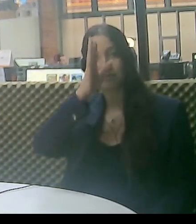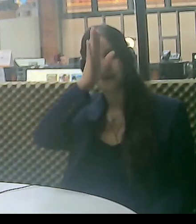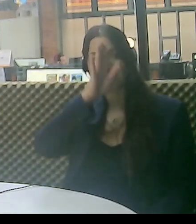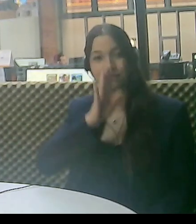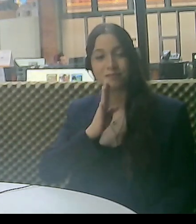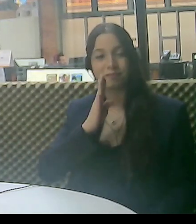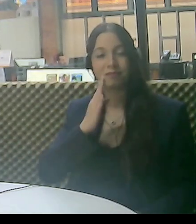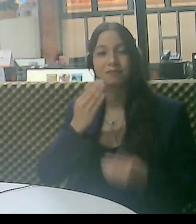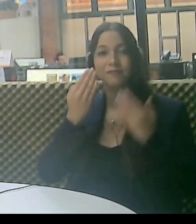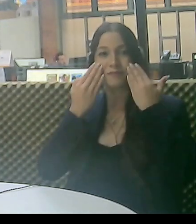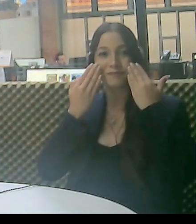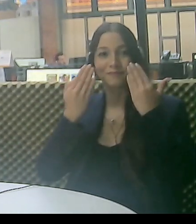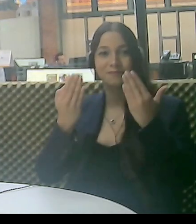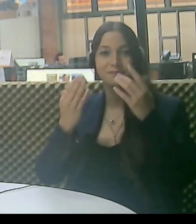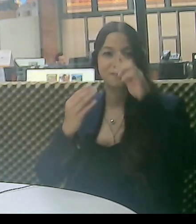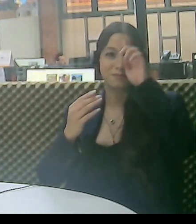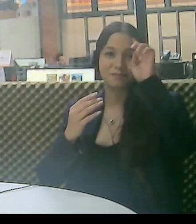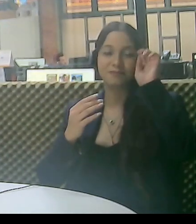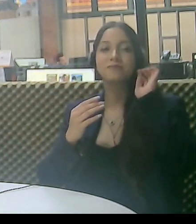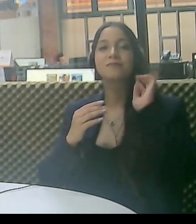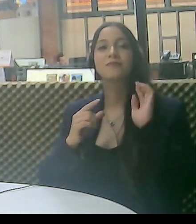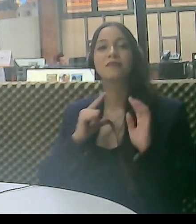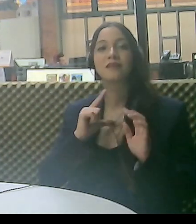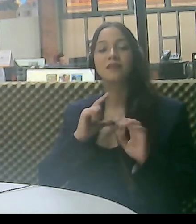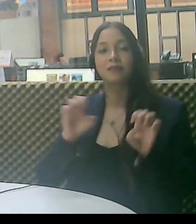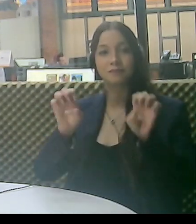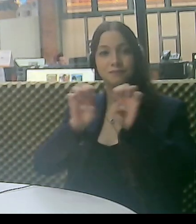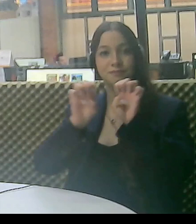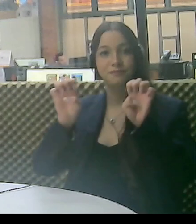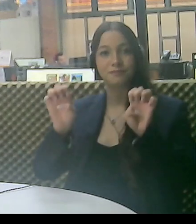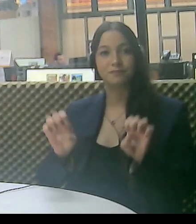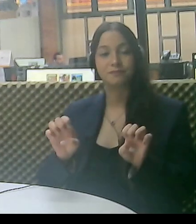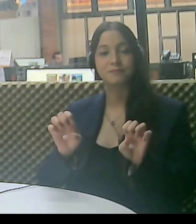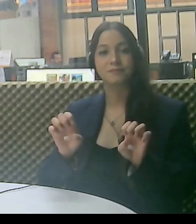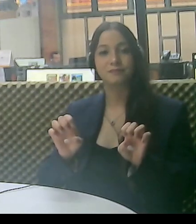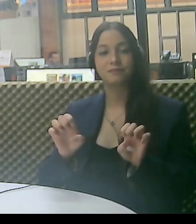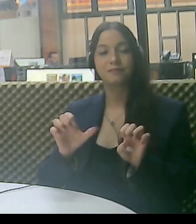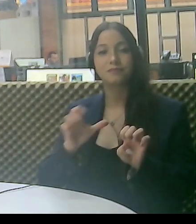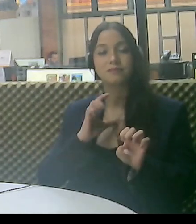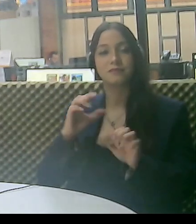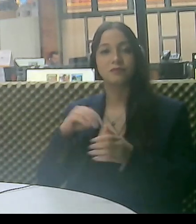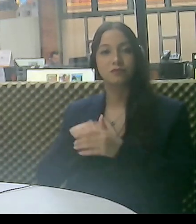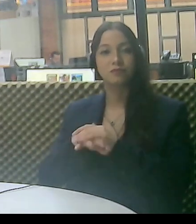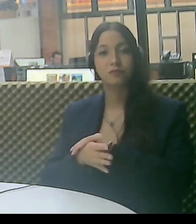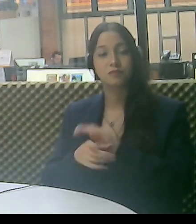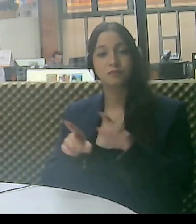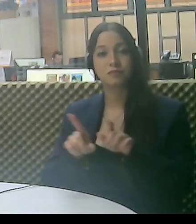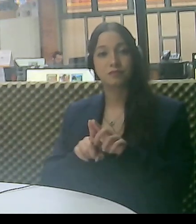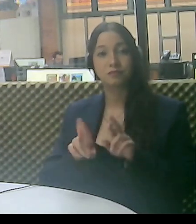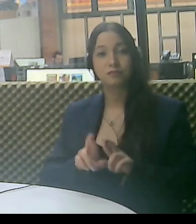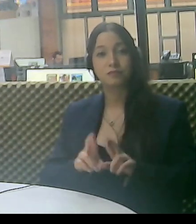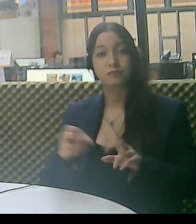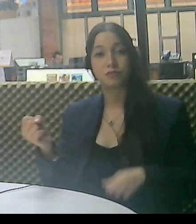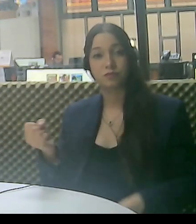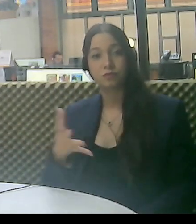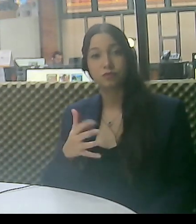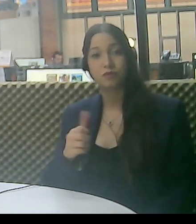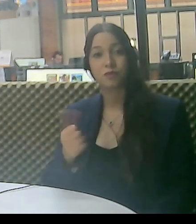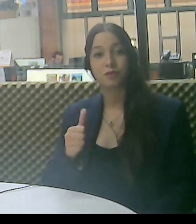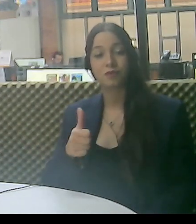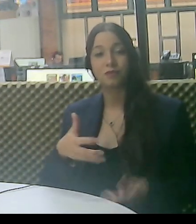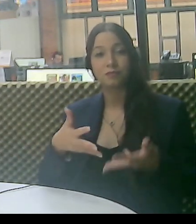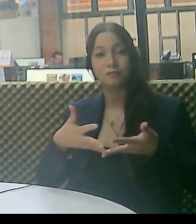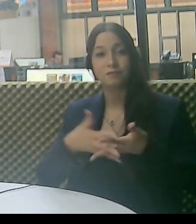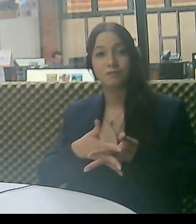gratuitamente as exposições. Definidas por meio de edital, as categorias tradicional e não tradicional contemplam 11